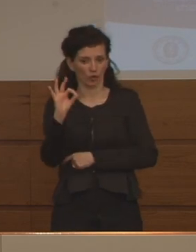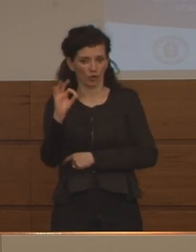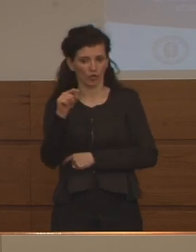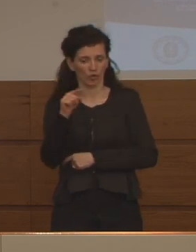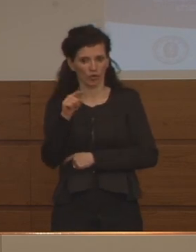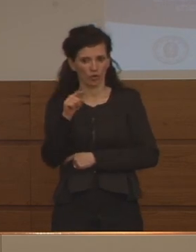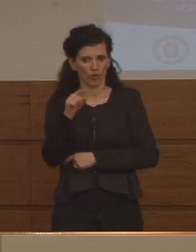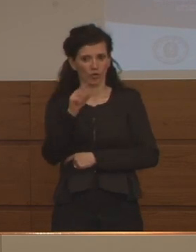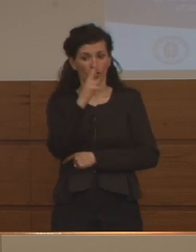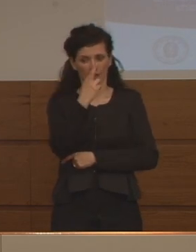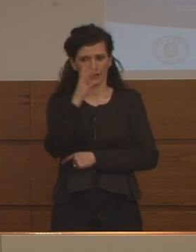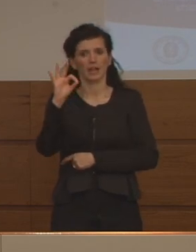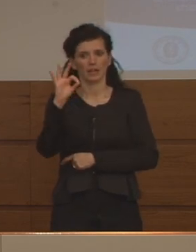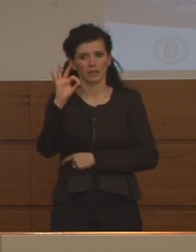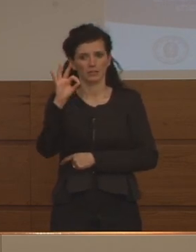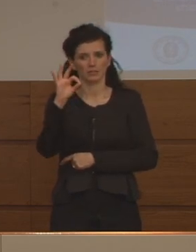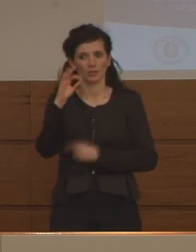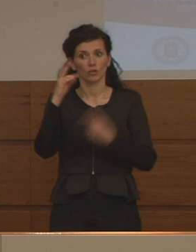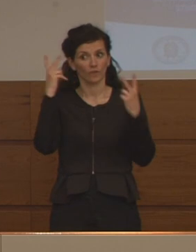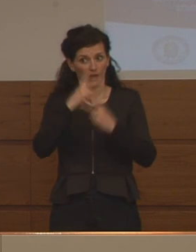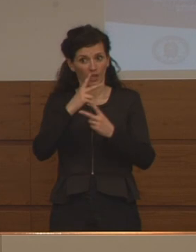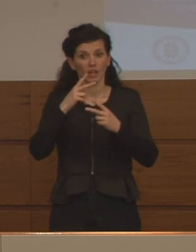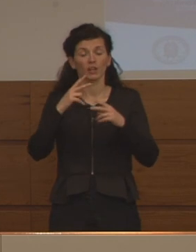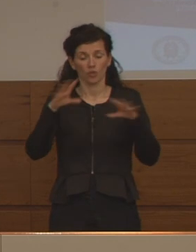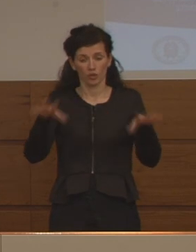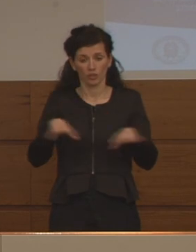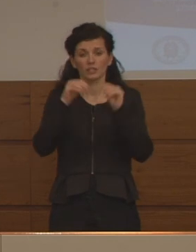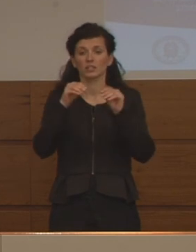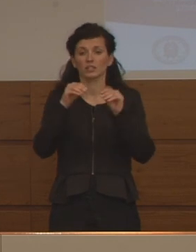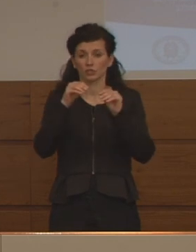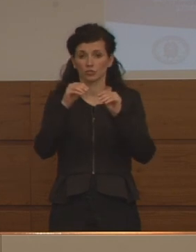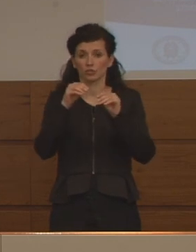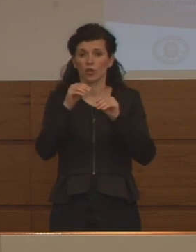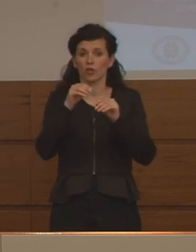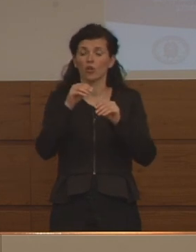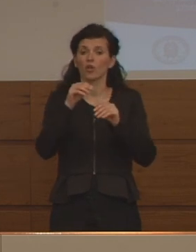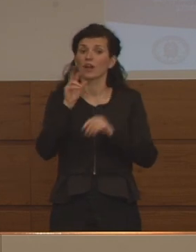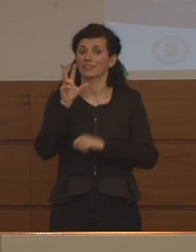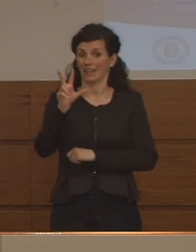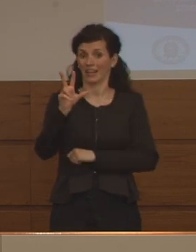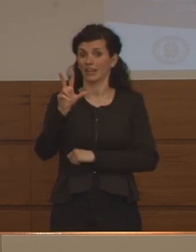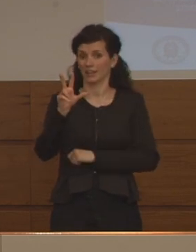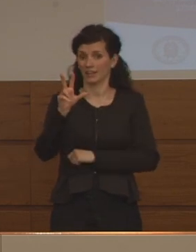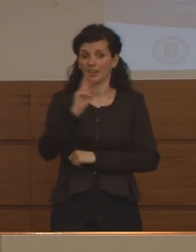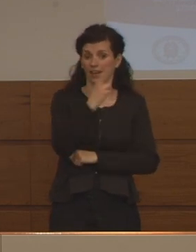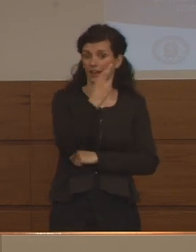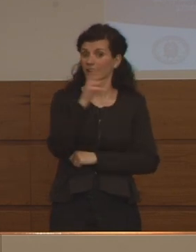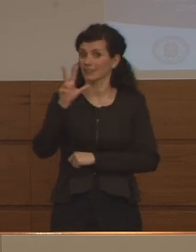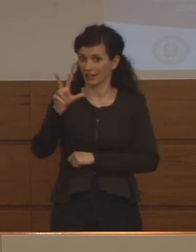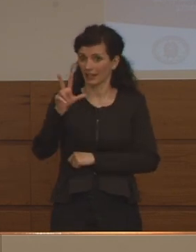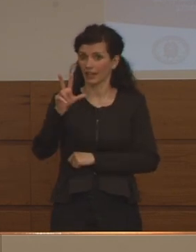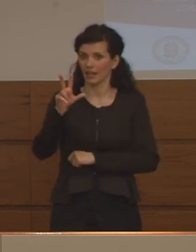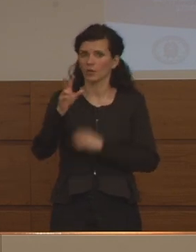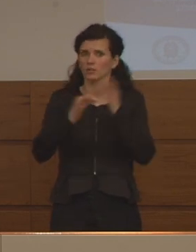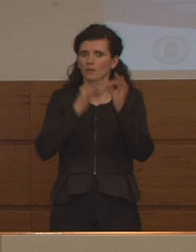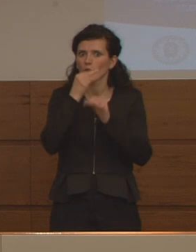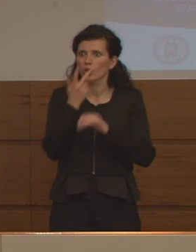addirittura nell'ordine di 3 quindi un valore triplo a quello che avete sentito